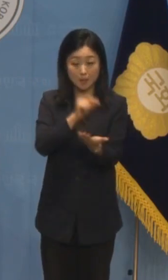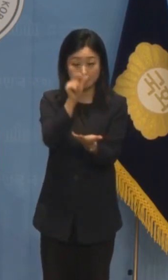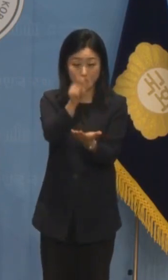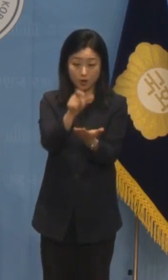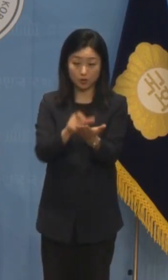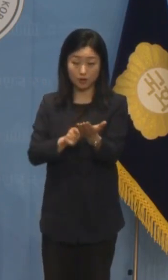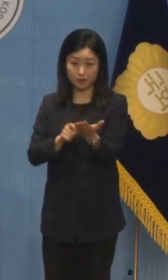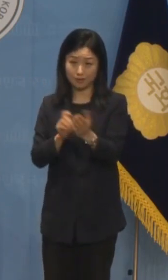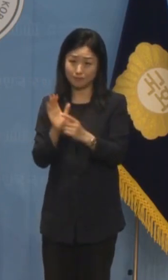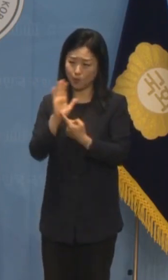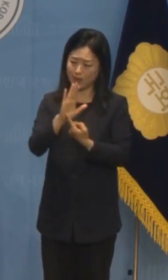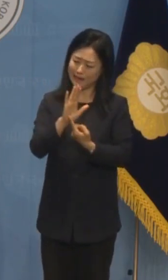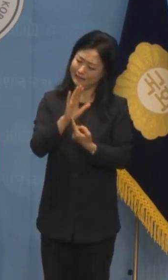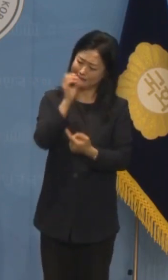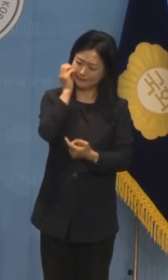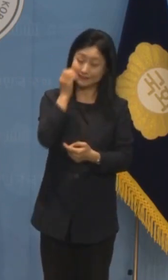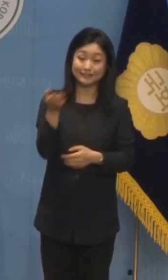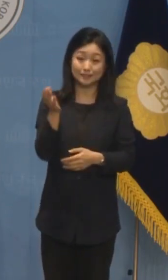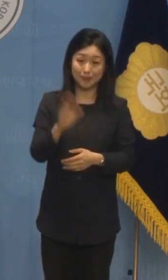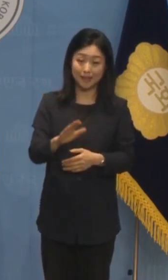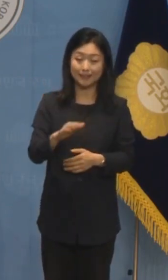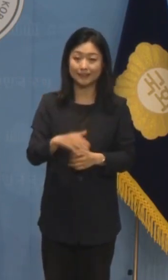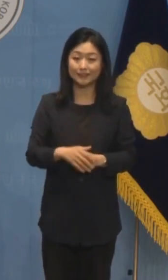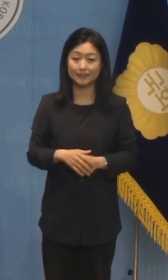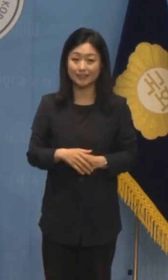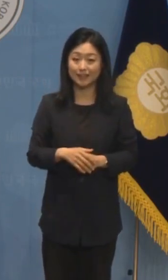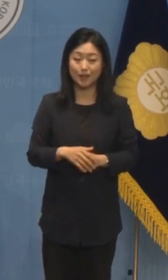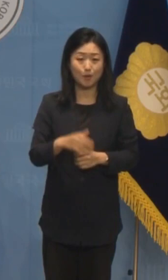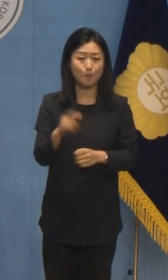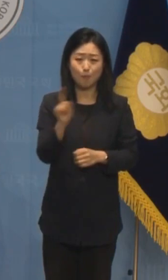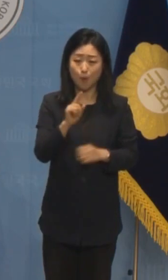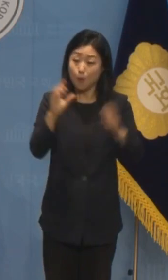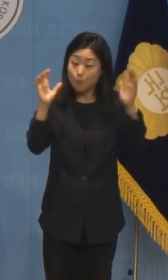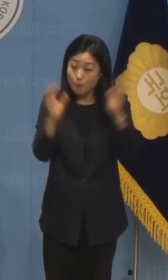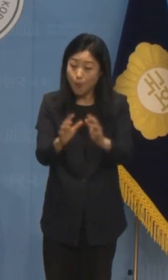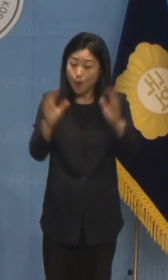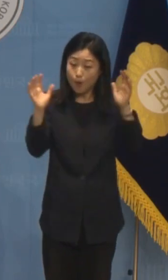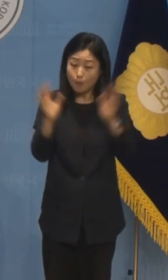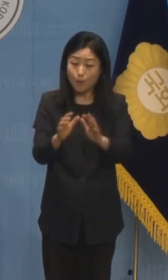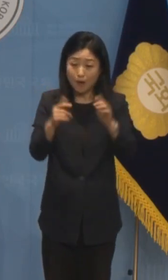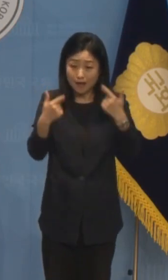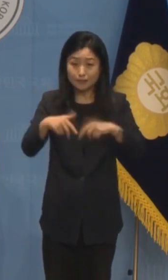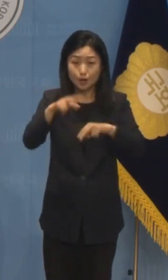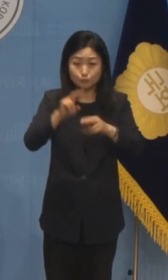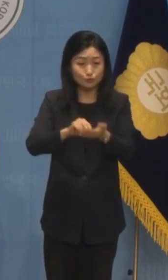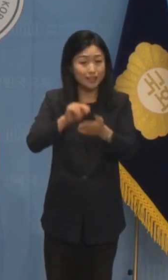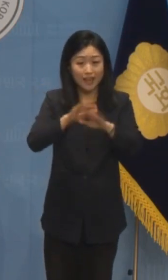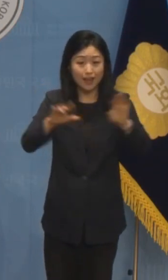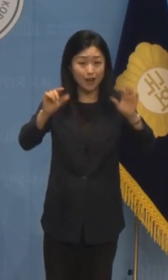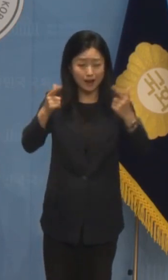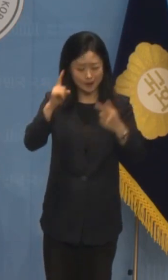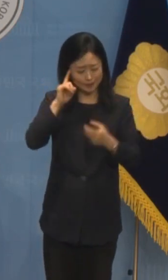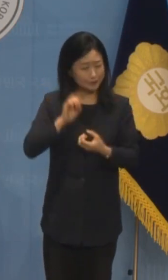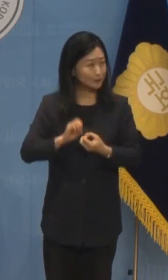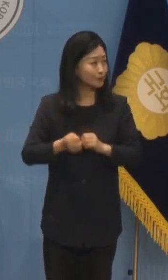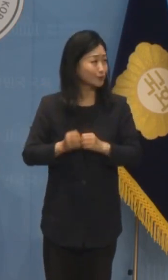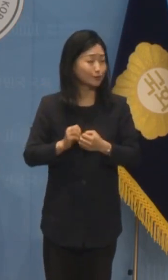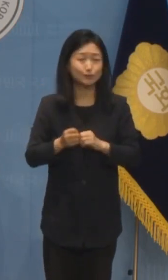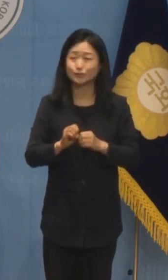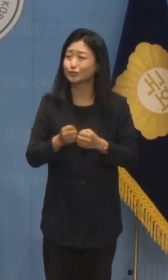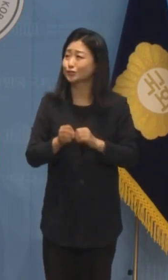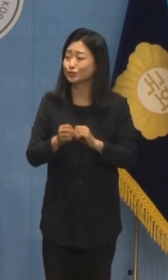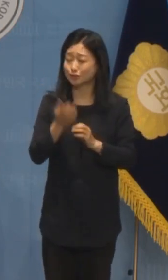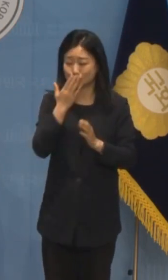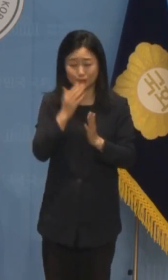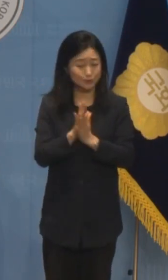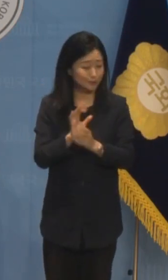굳이 알아야 하나 싶지만 소규모든 대규모든 모이기만 하면 문제를 해결하는 게 아니라 꿍꿍이,